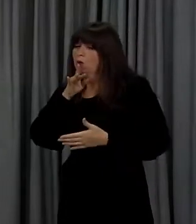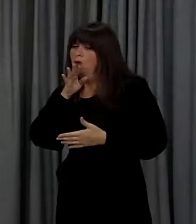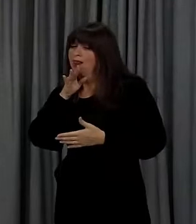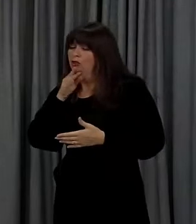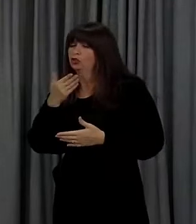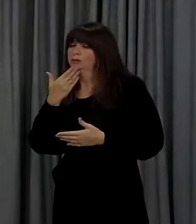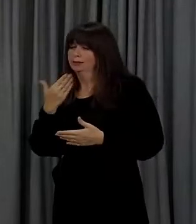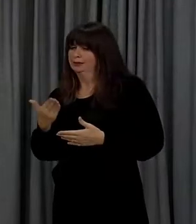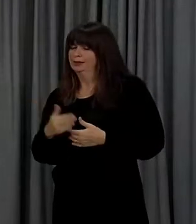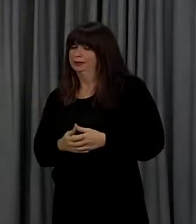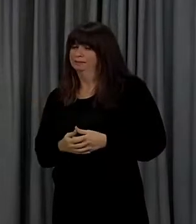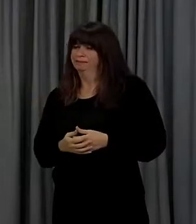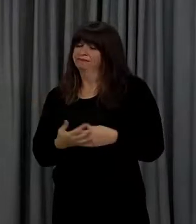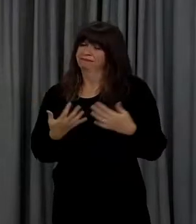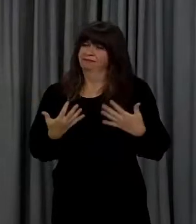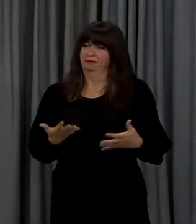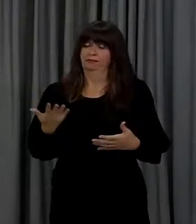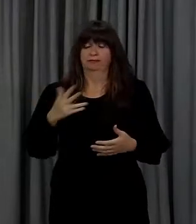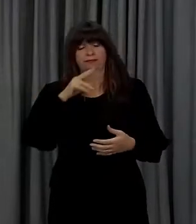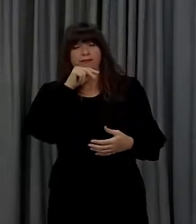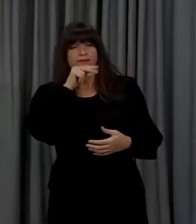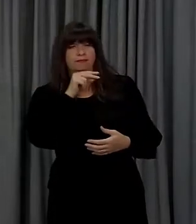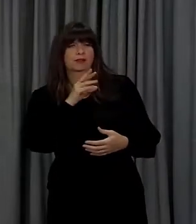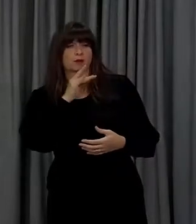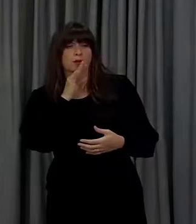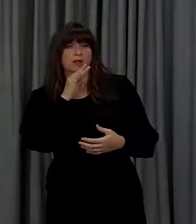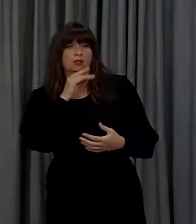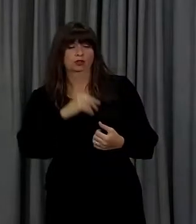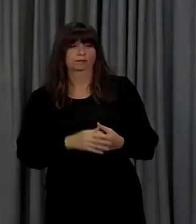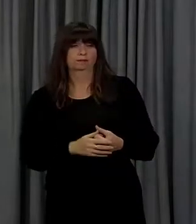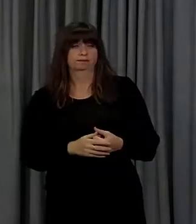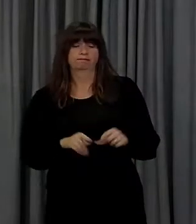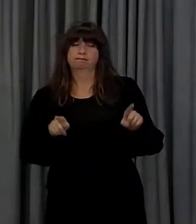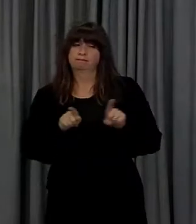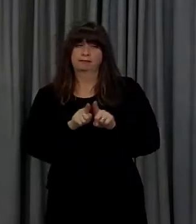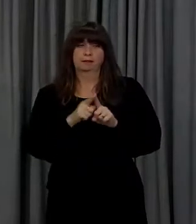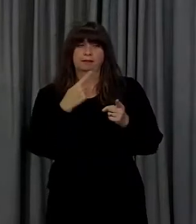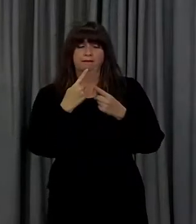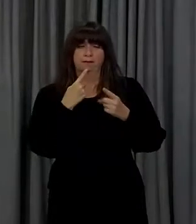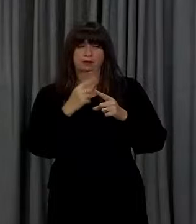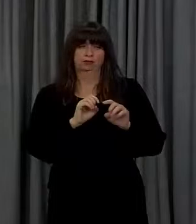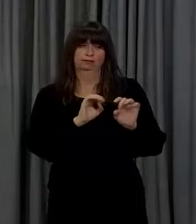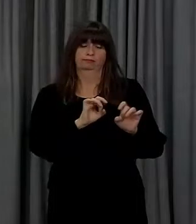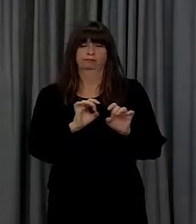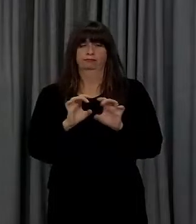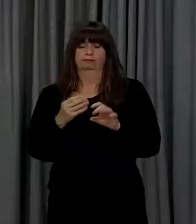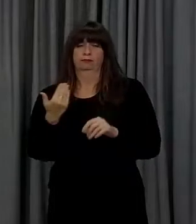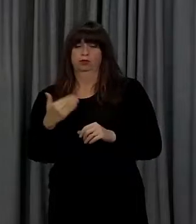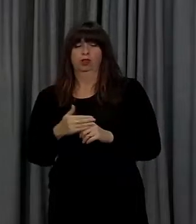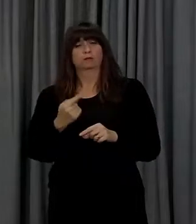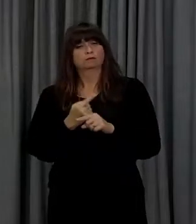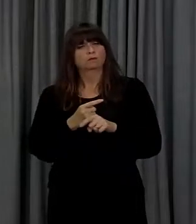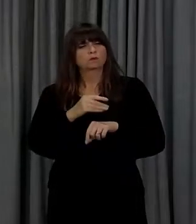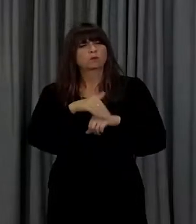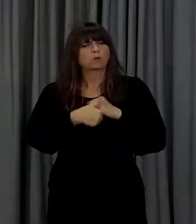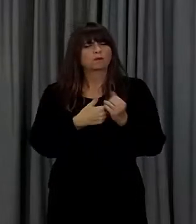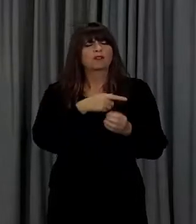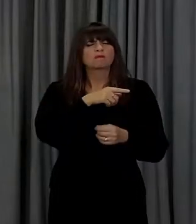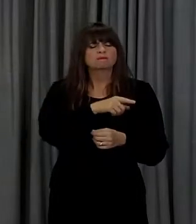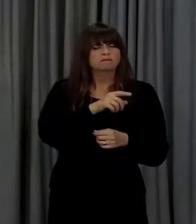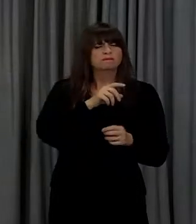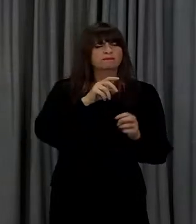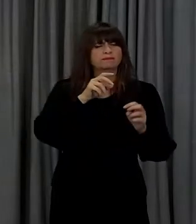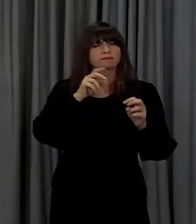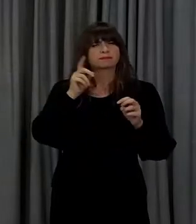pandemig, a bod ni'n dysgu gwersi, a dyna beth yw pwrpas yr inquiry. Mae'n bwysig, dwi'n